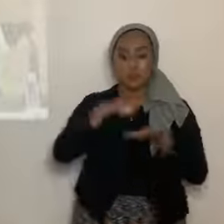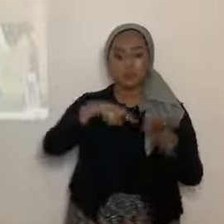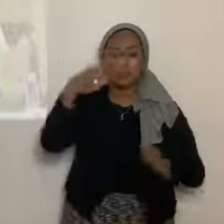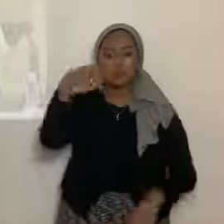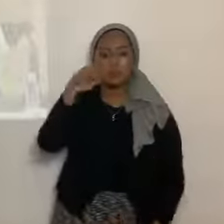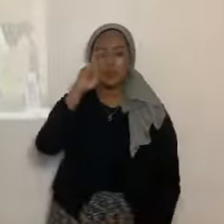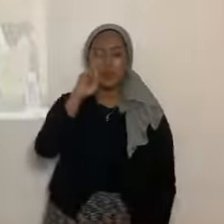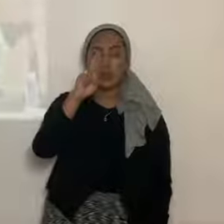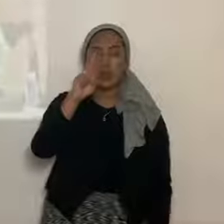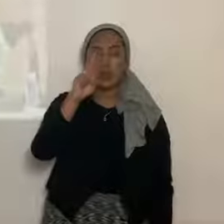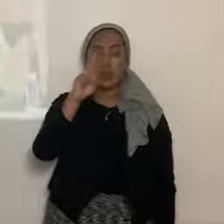en el verso 27.